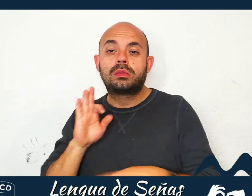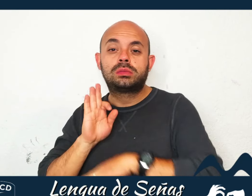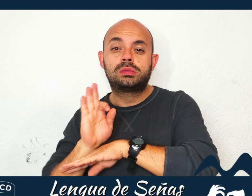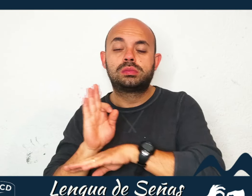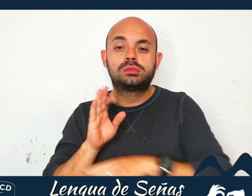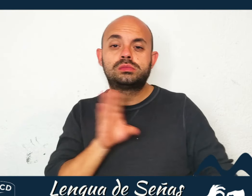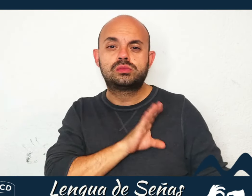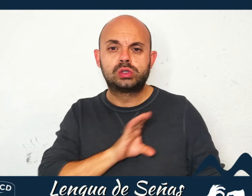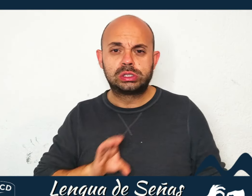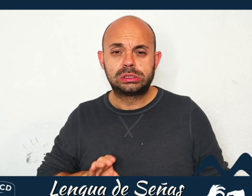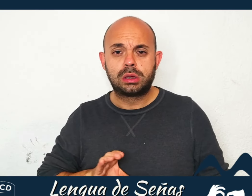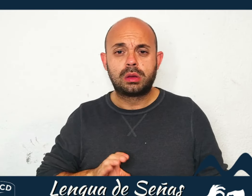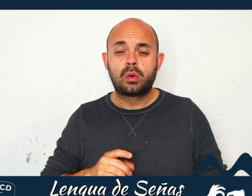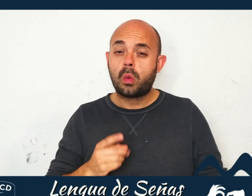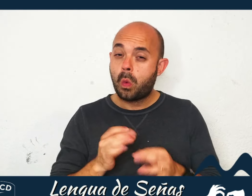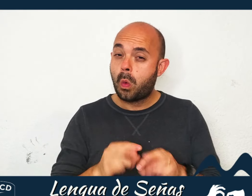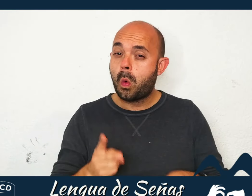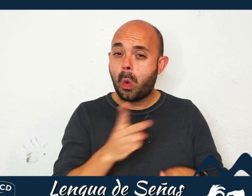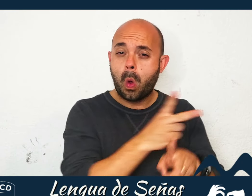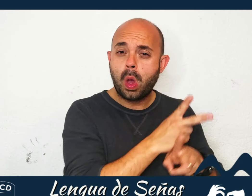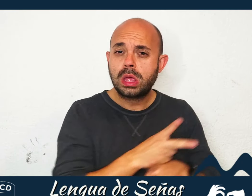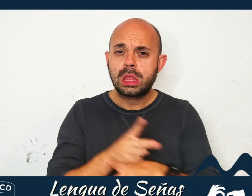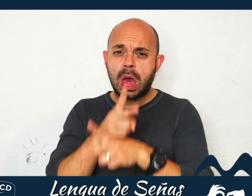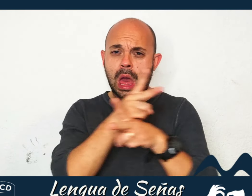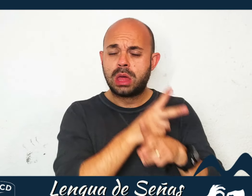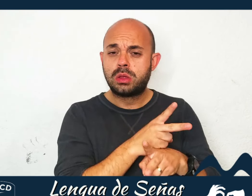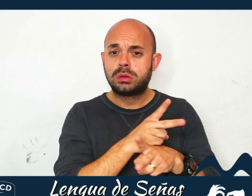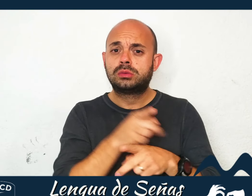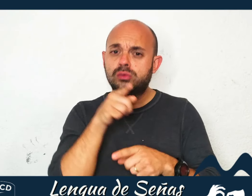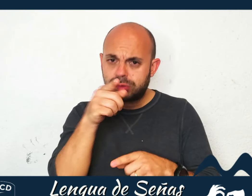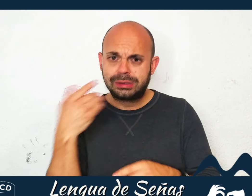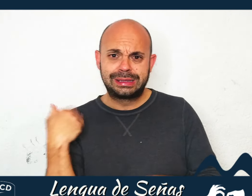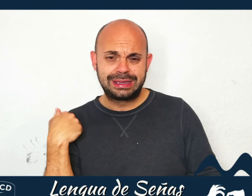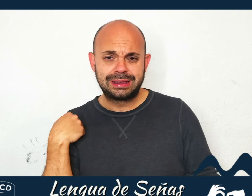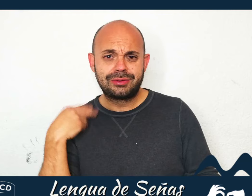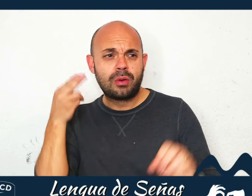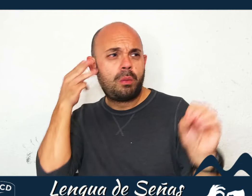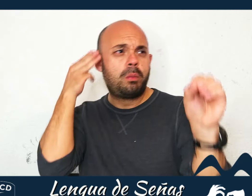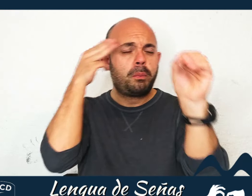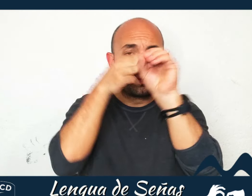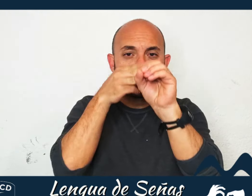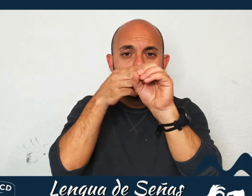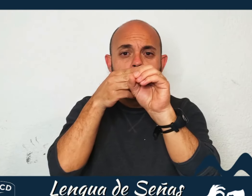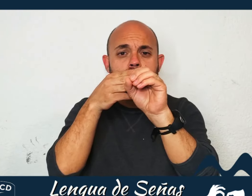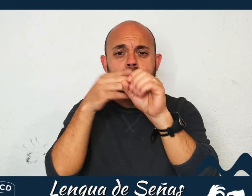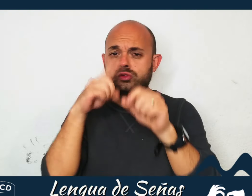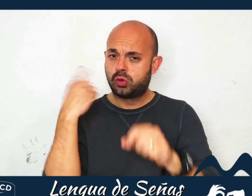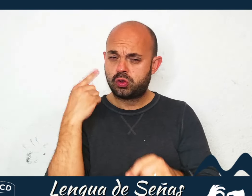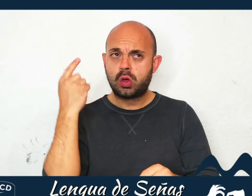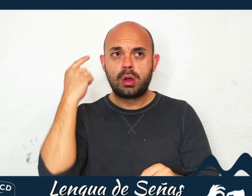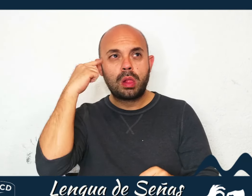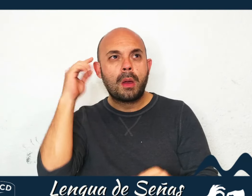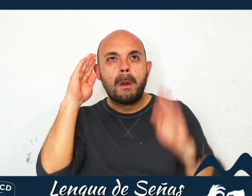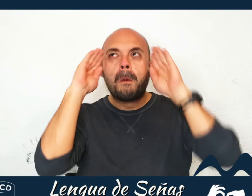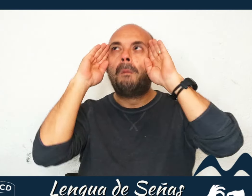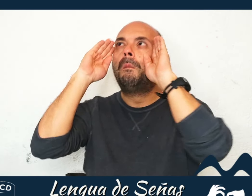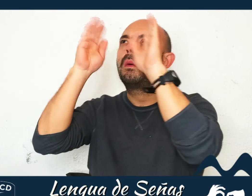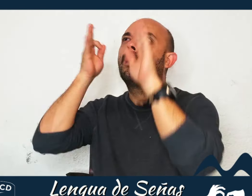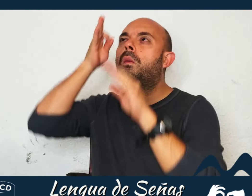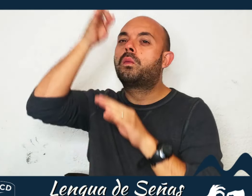es que aprovechemos el tiempo, no desperdiciemos. Si tenemos un anhelo, no solamente soñemos en eso, no